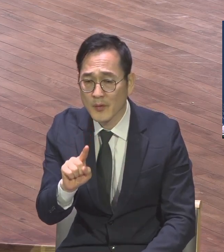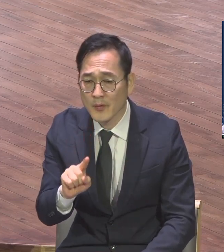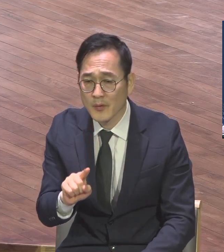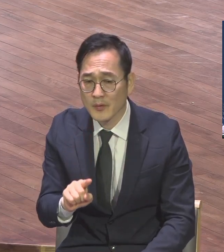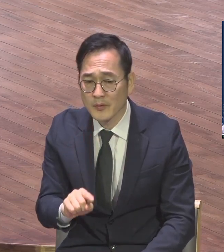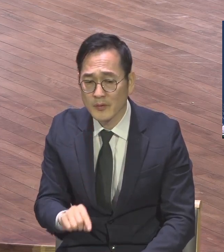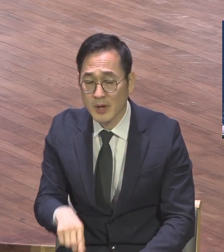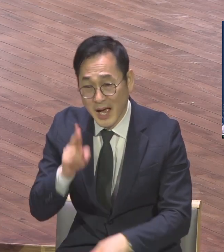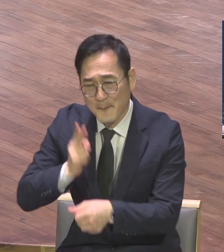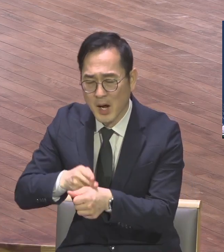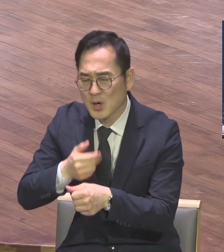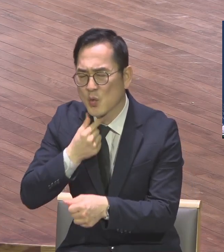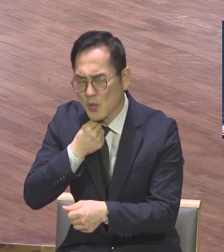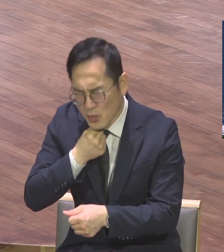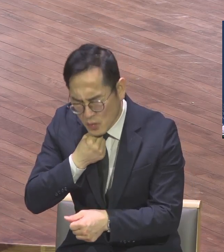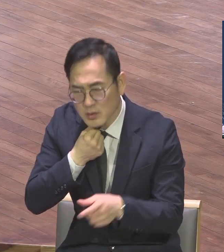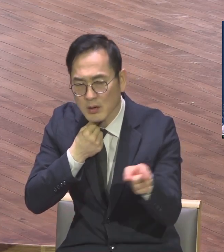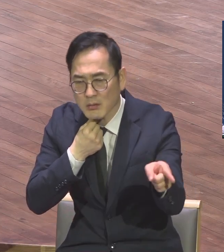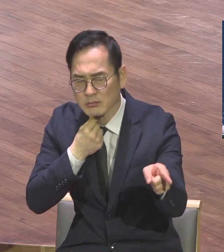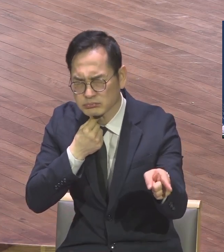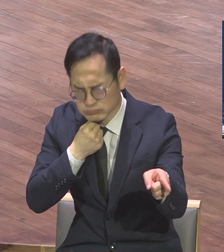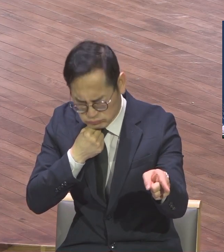소망이었고 바울의